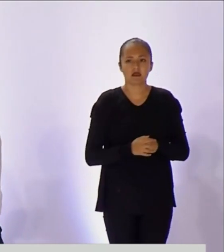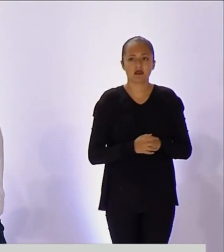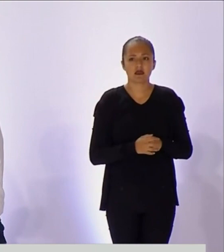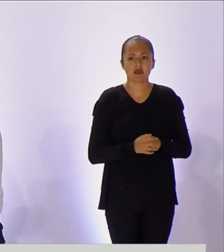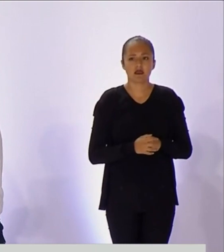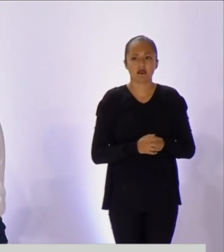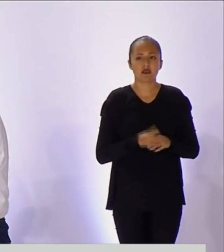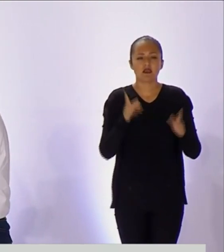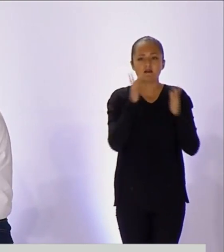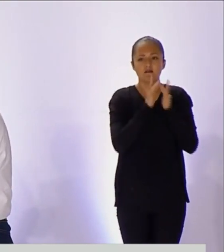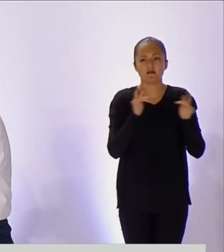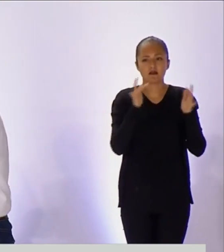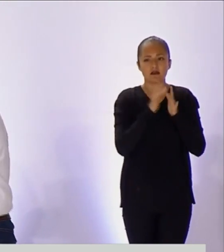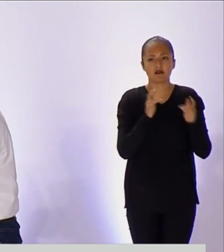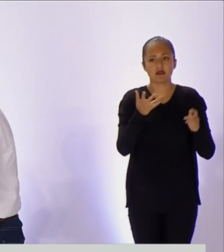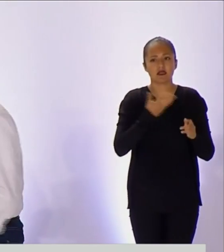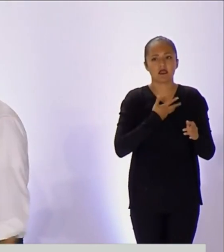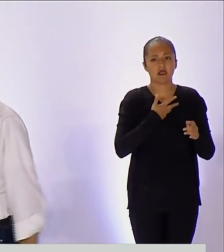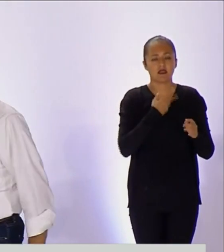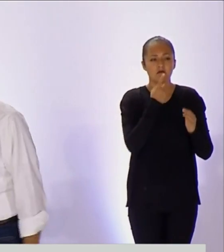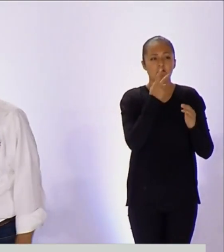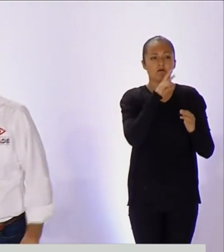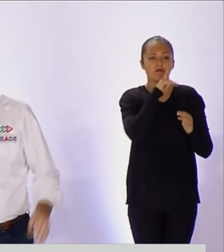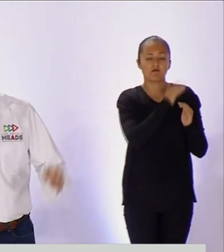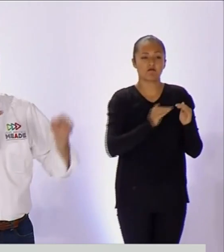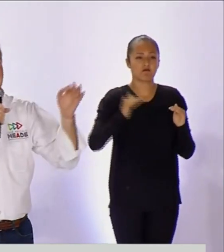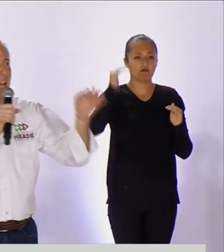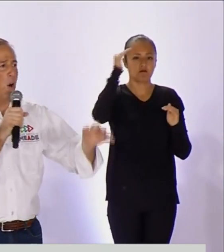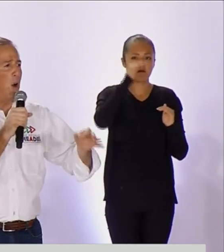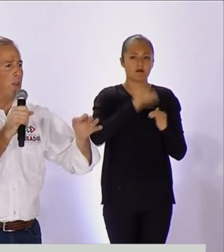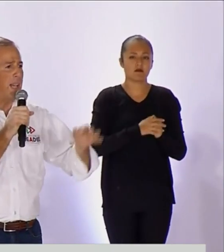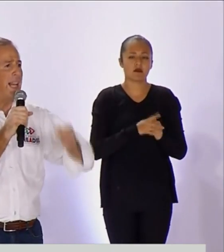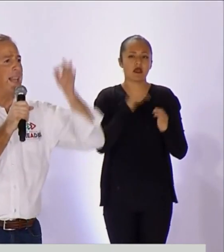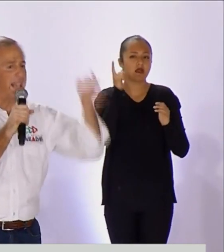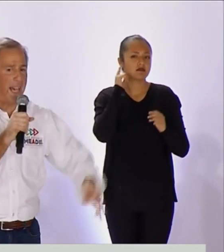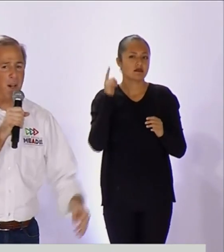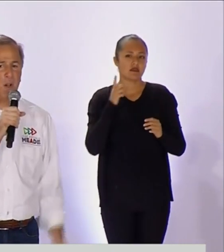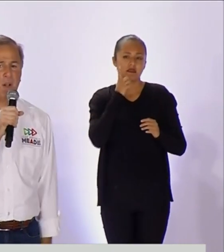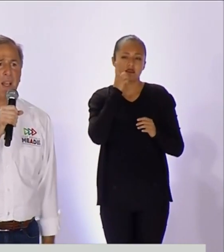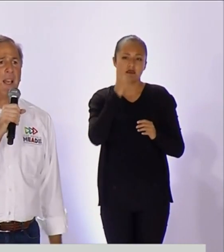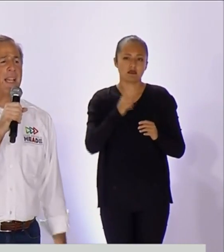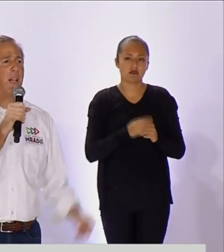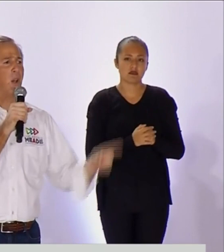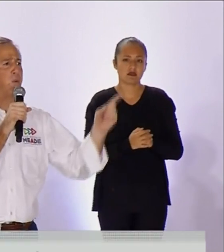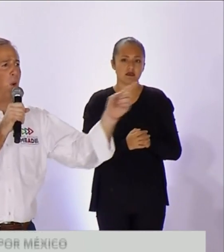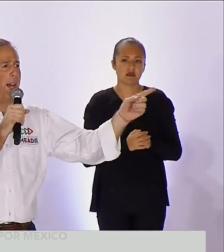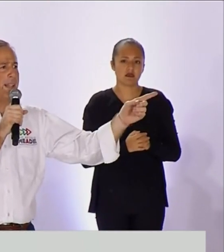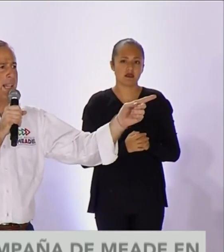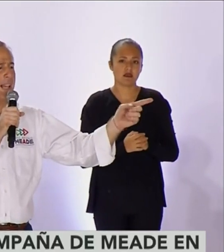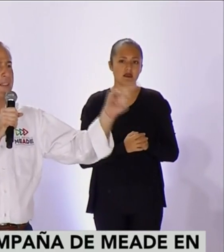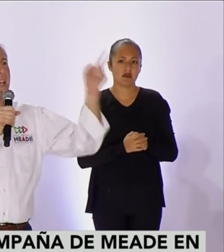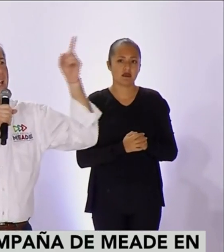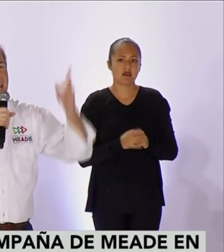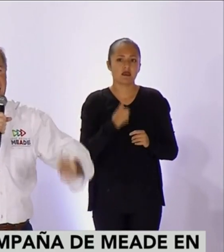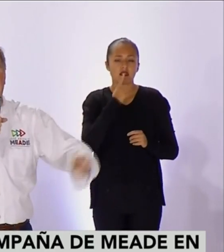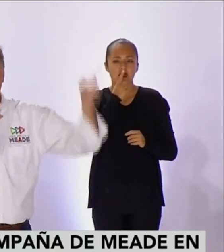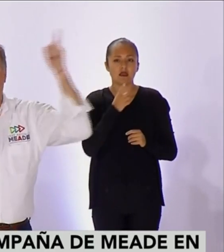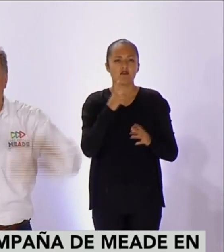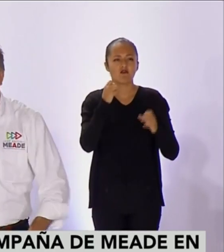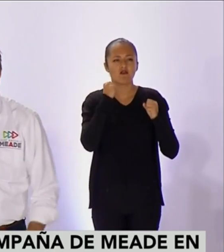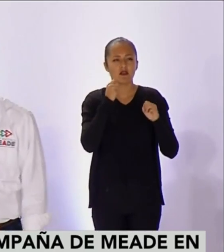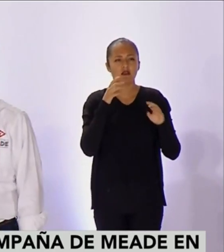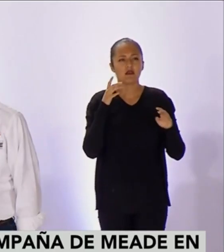los franceses tenían superioridad. A Zaragoza le dijeron que los fuertes